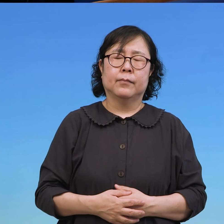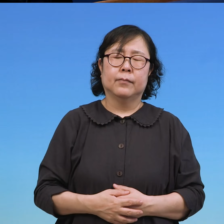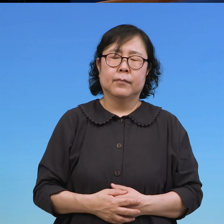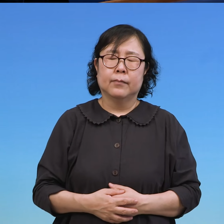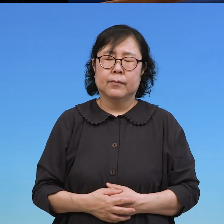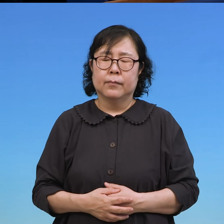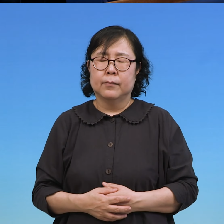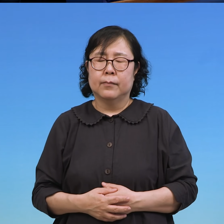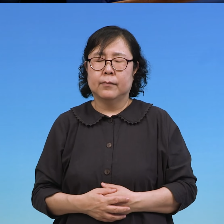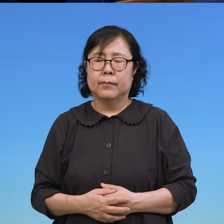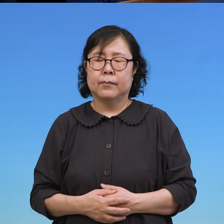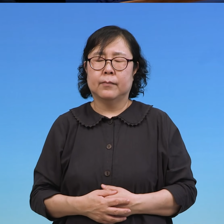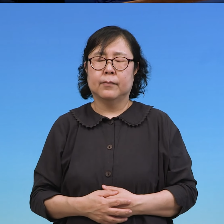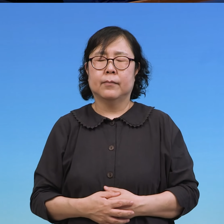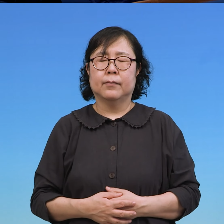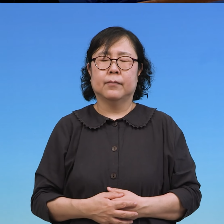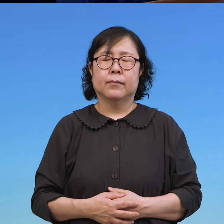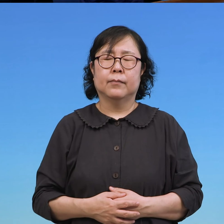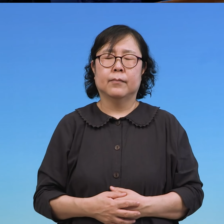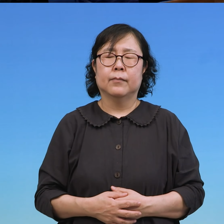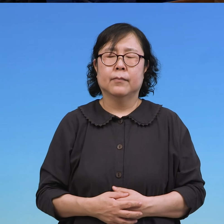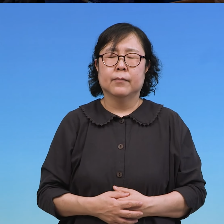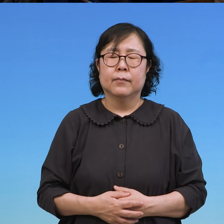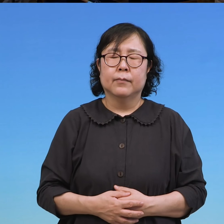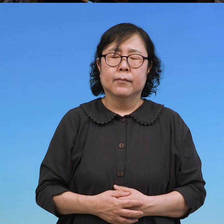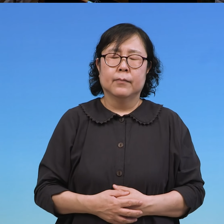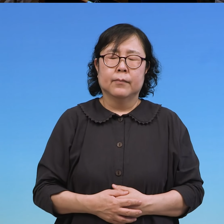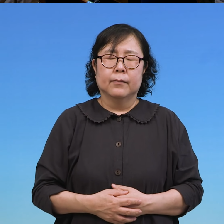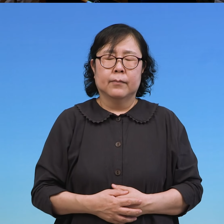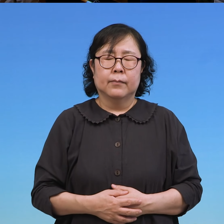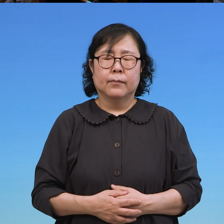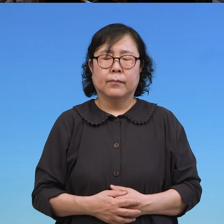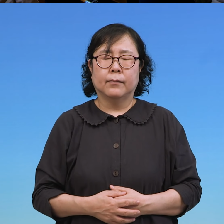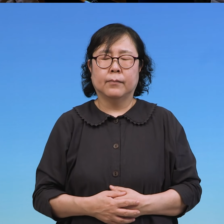수 있는 우리 될 수 있도록 인도하여 주시옵소서.